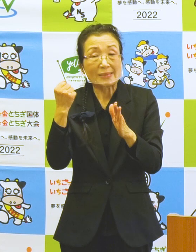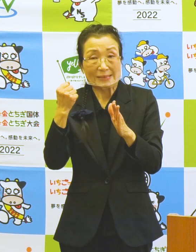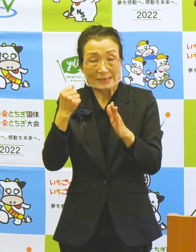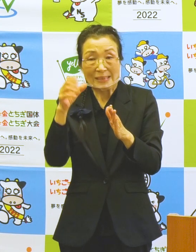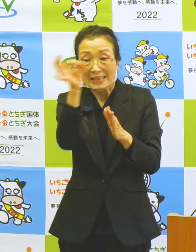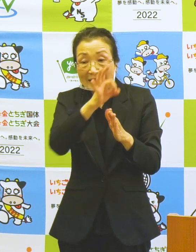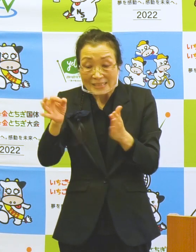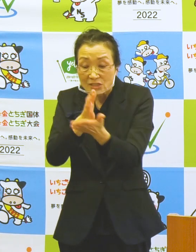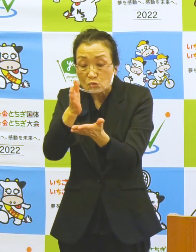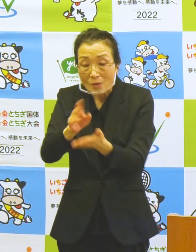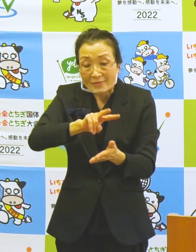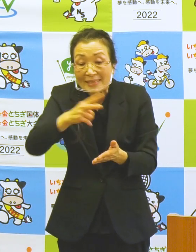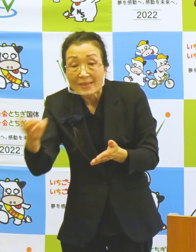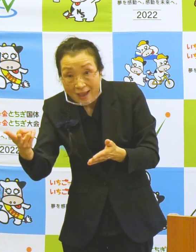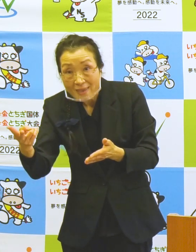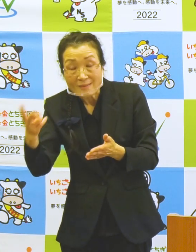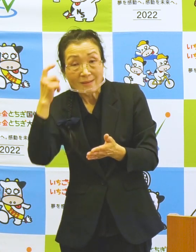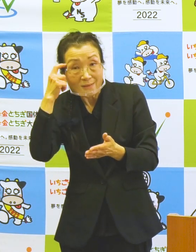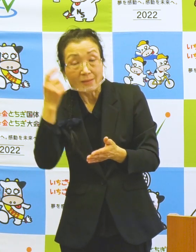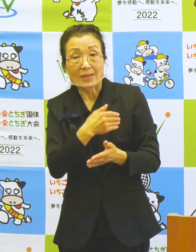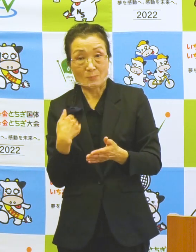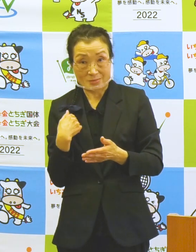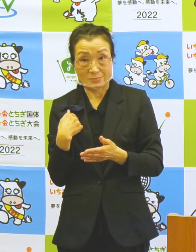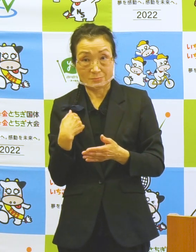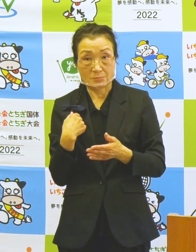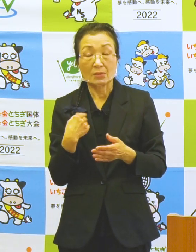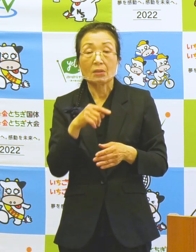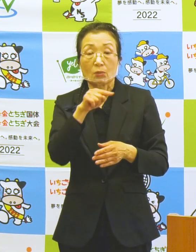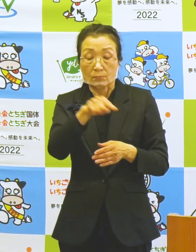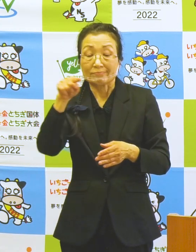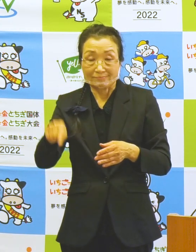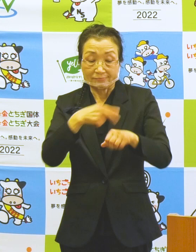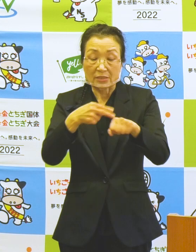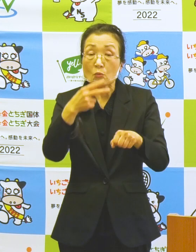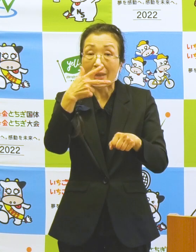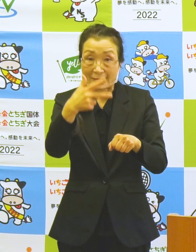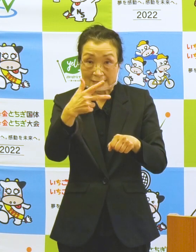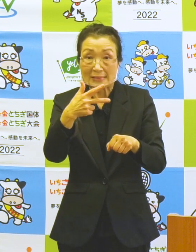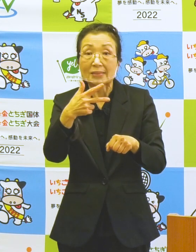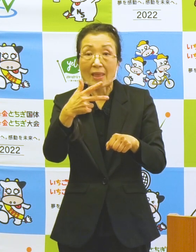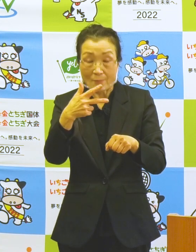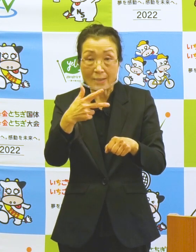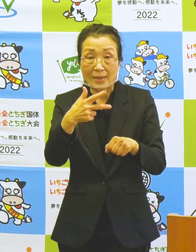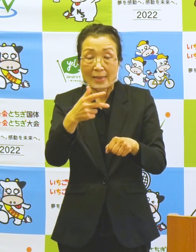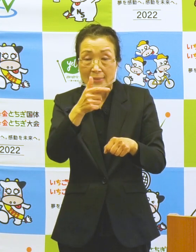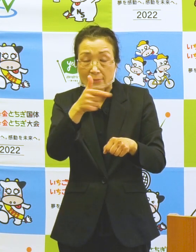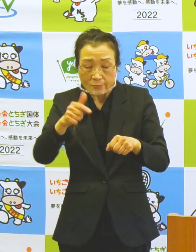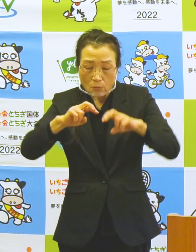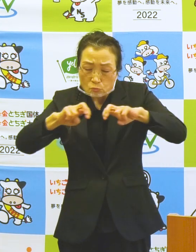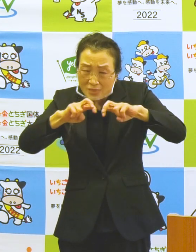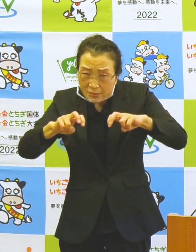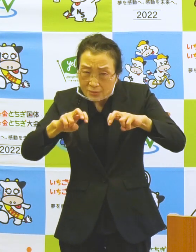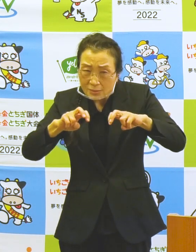り替えを行うことが考えられます。本市ではこのようなピンポイントの分析により、気候変動への対